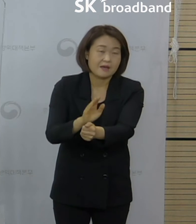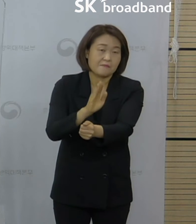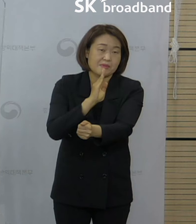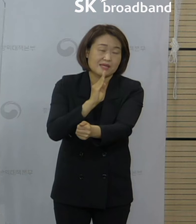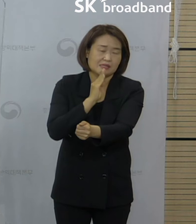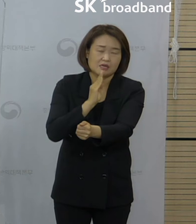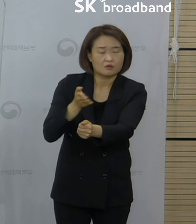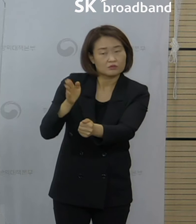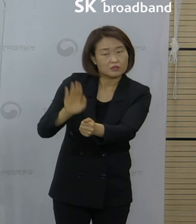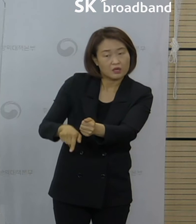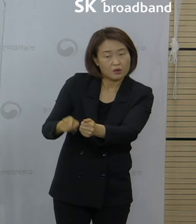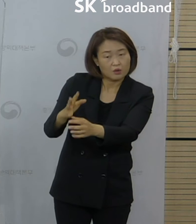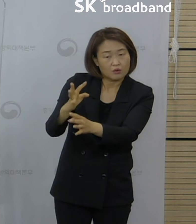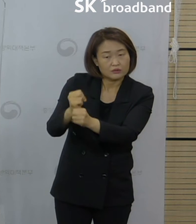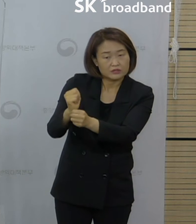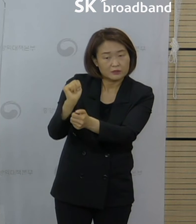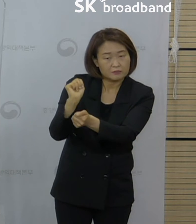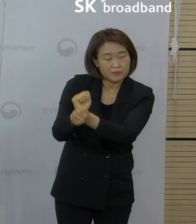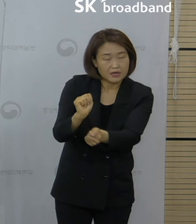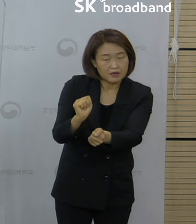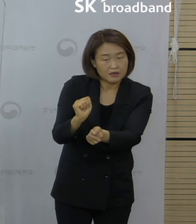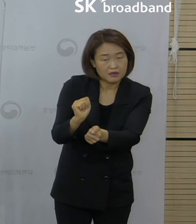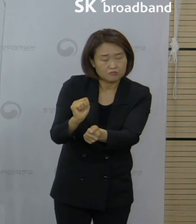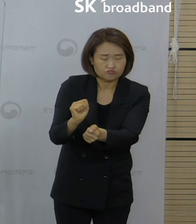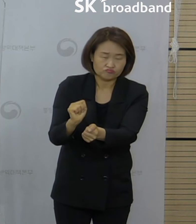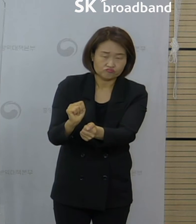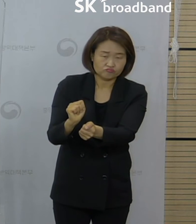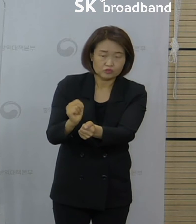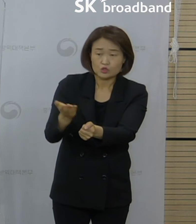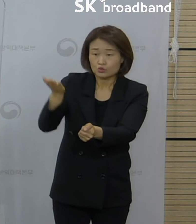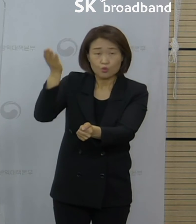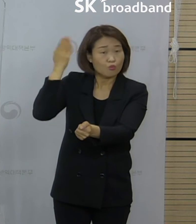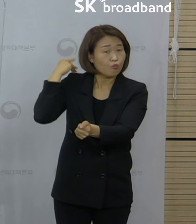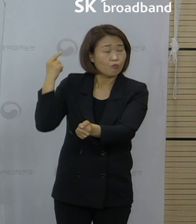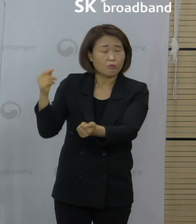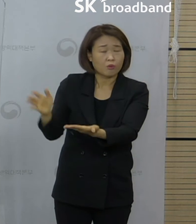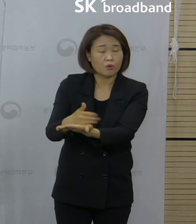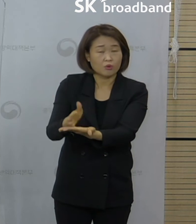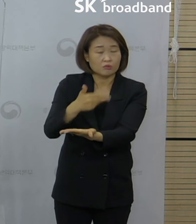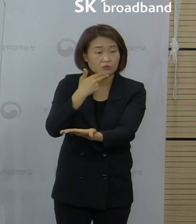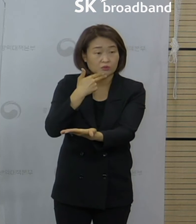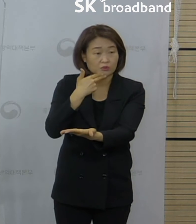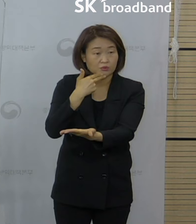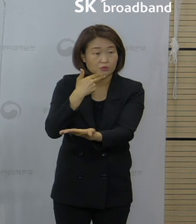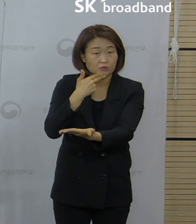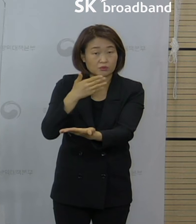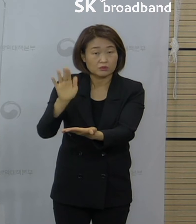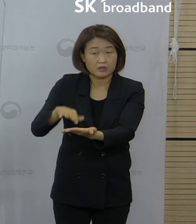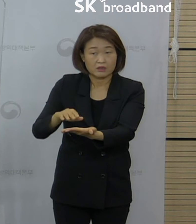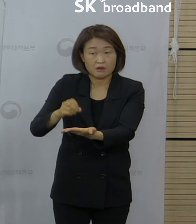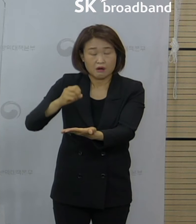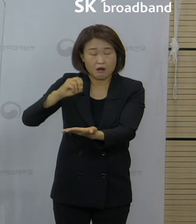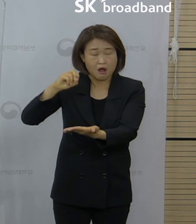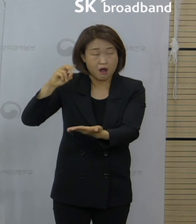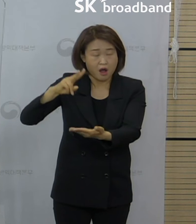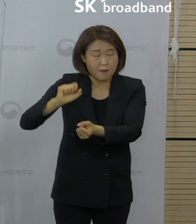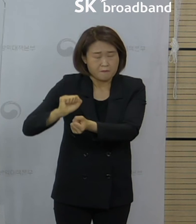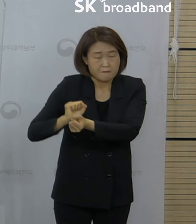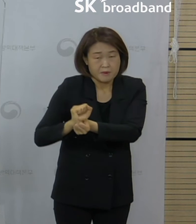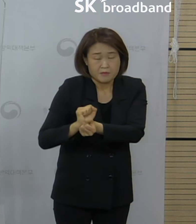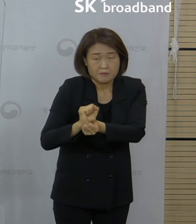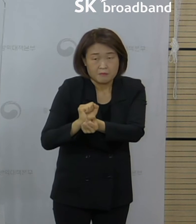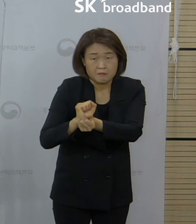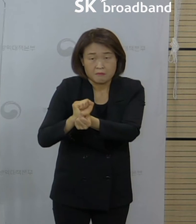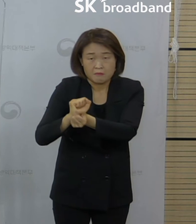시기적으로 아주 그 환자 발생이 그 전에 거의 없다가 많은 규모의 환자가 발생을